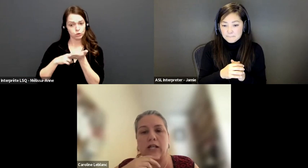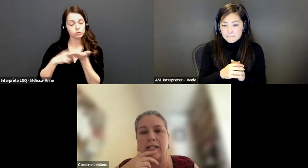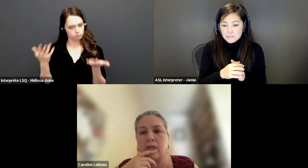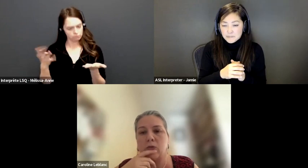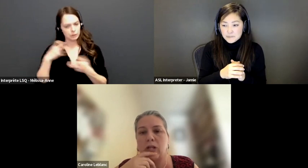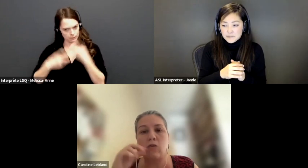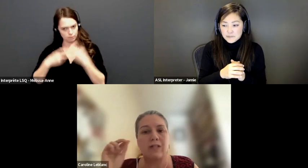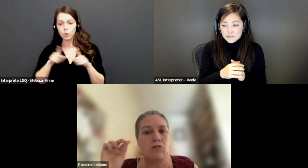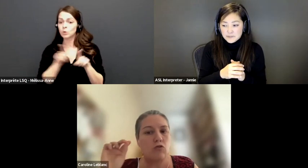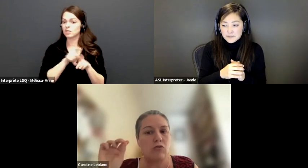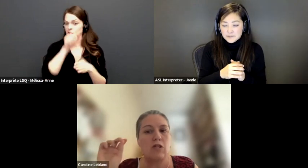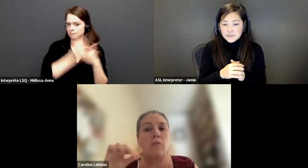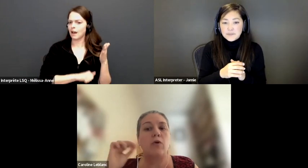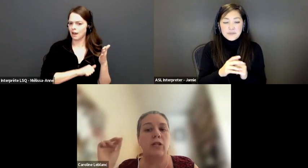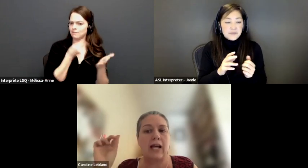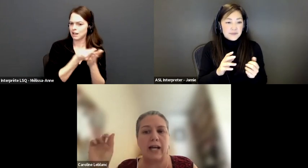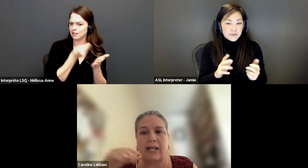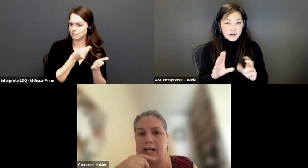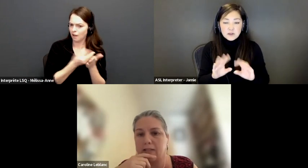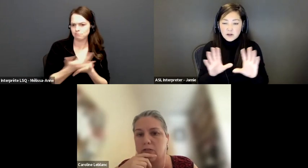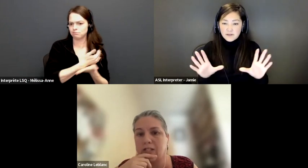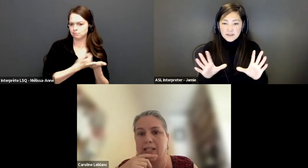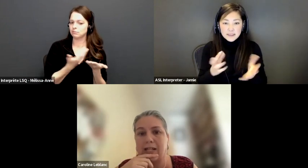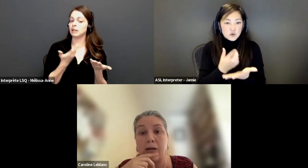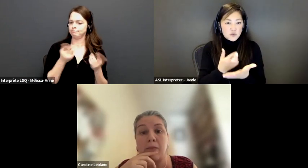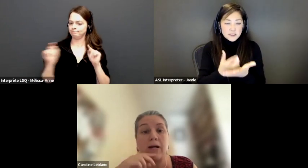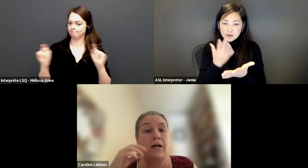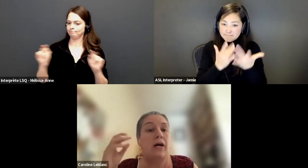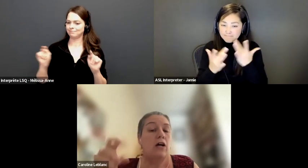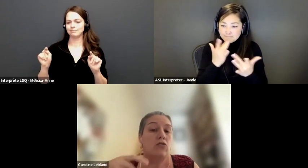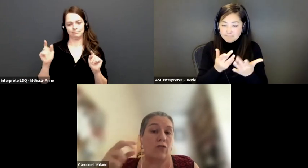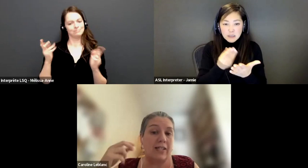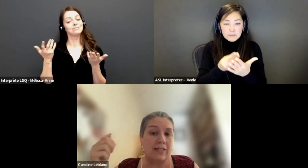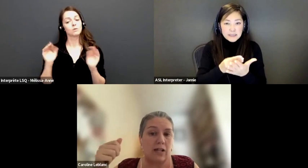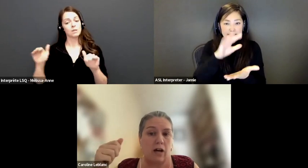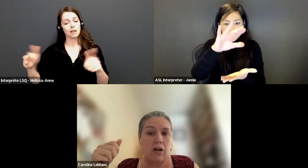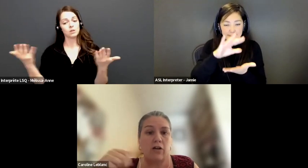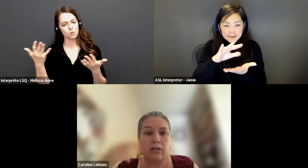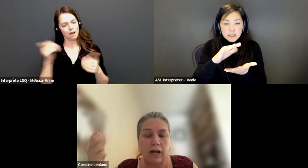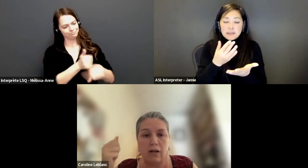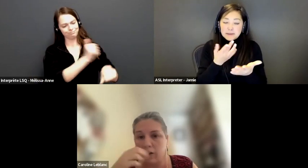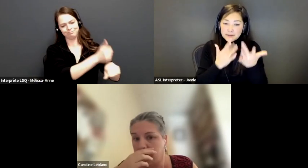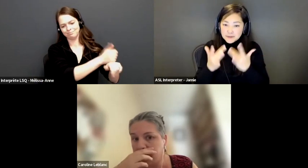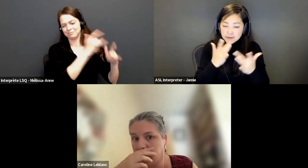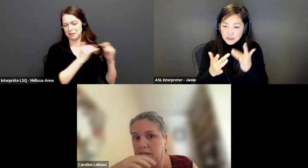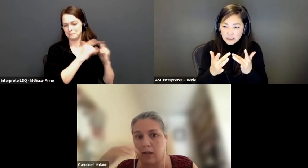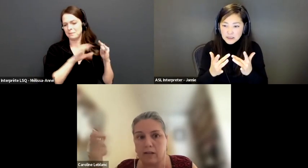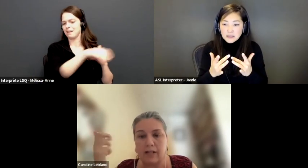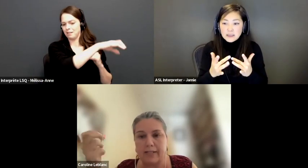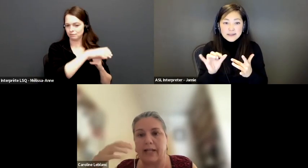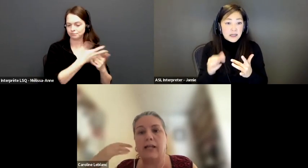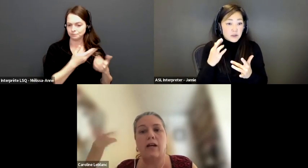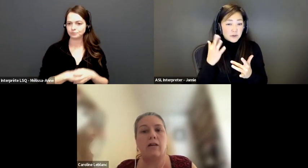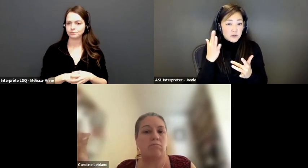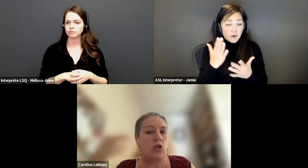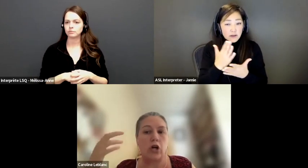des organismes communautaires ont été une source qui a mené à la création de certains campements. Toutefois, les décideurs, dans